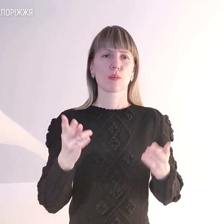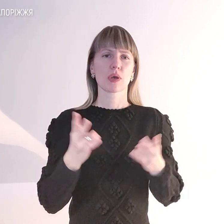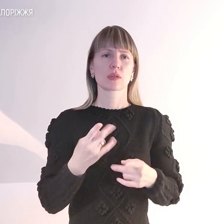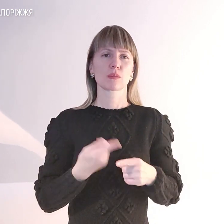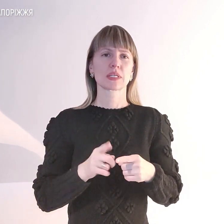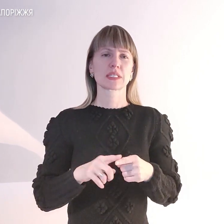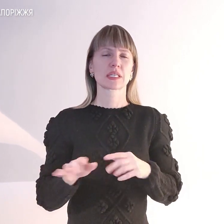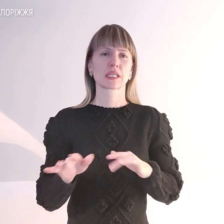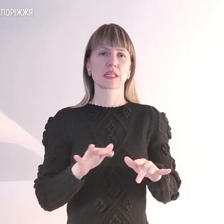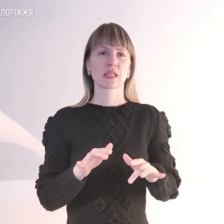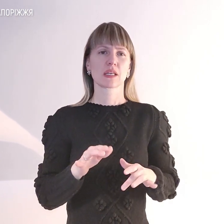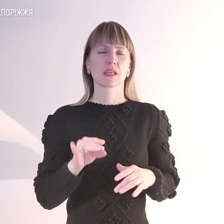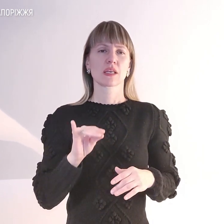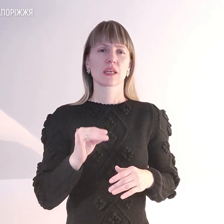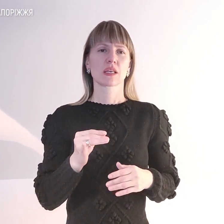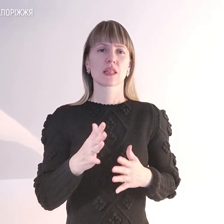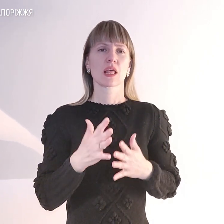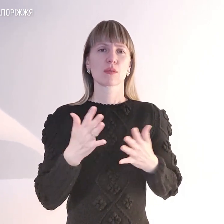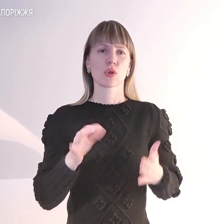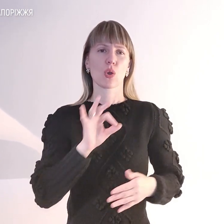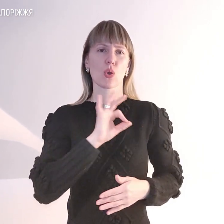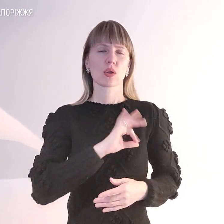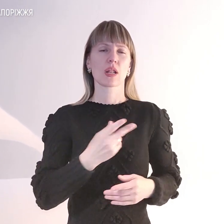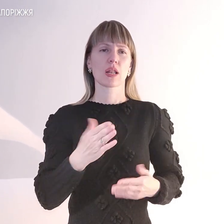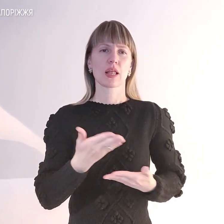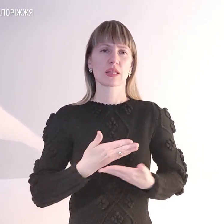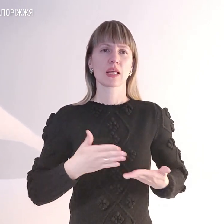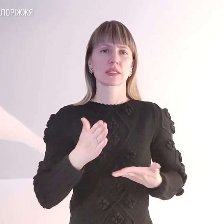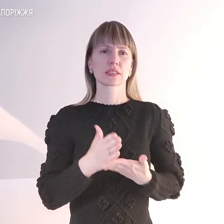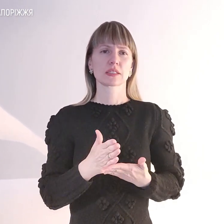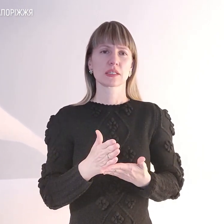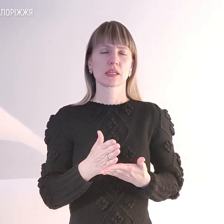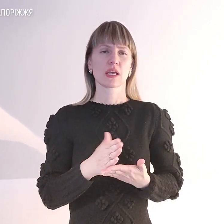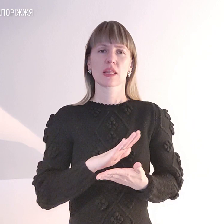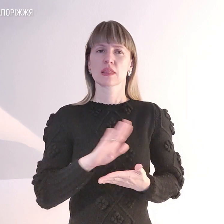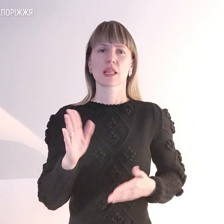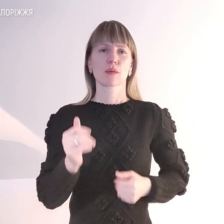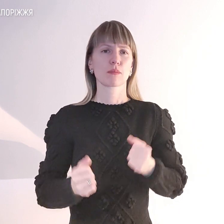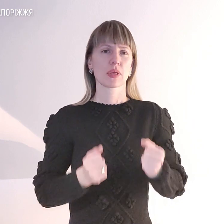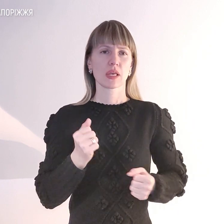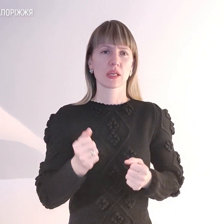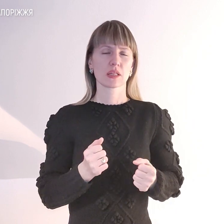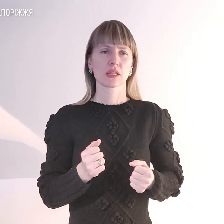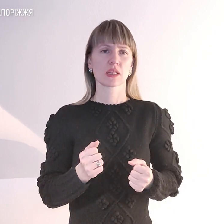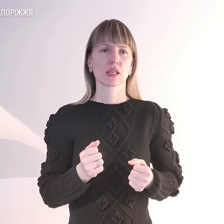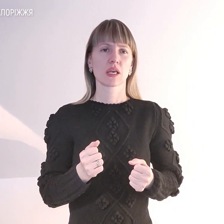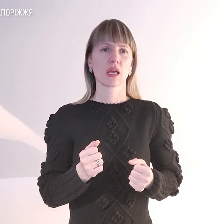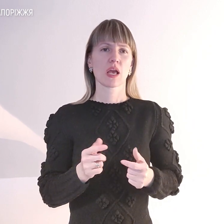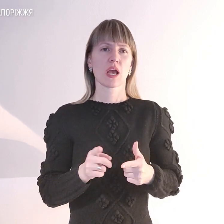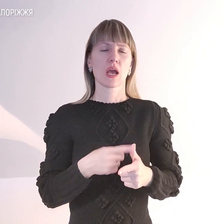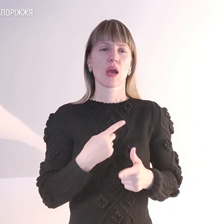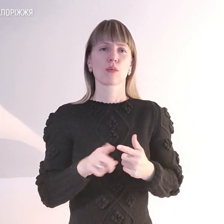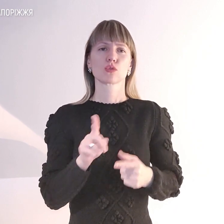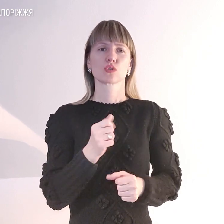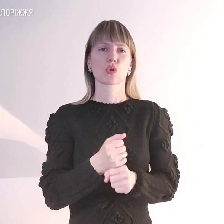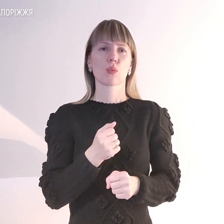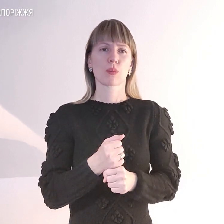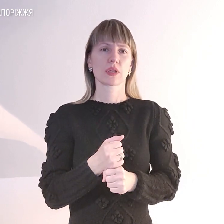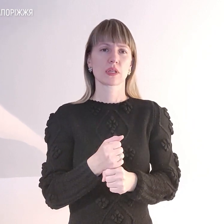дій. І найбільш корисними для нас є бігти або бити. Це,